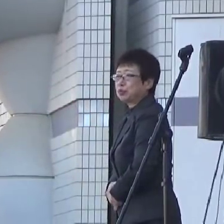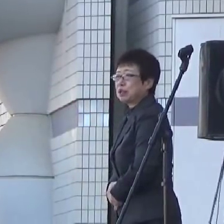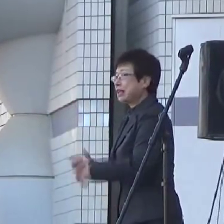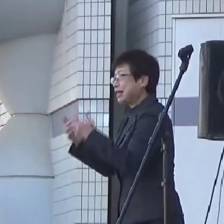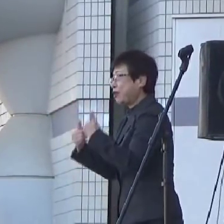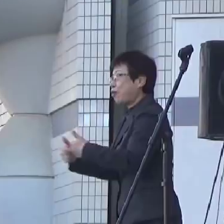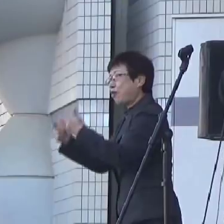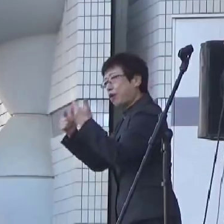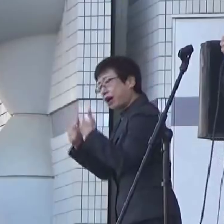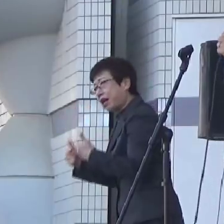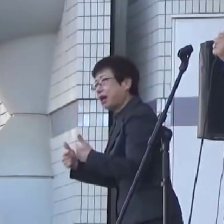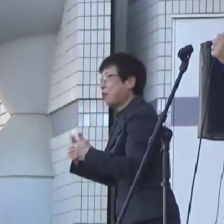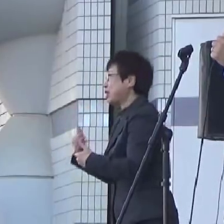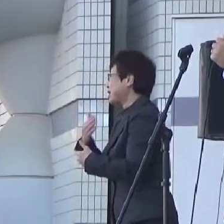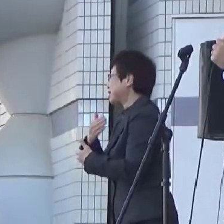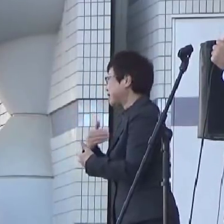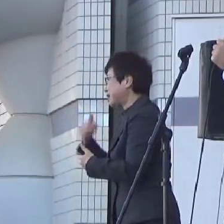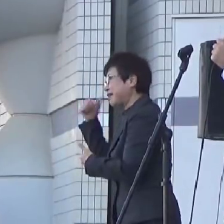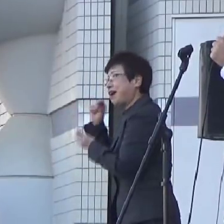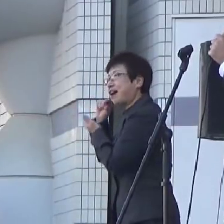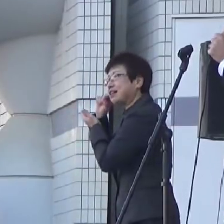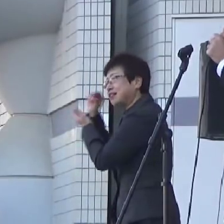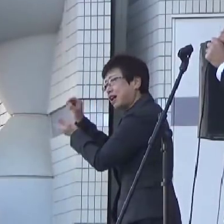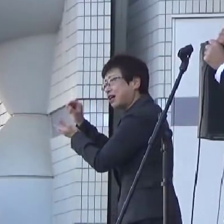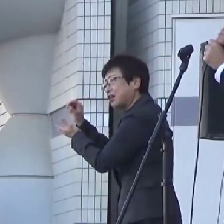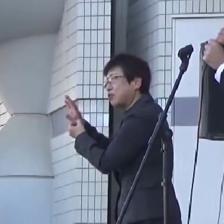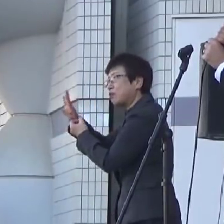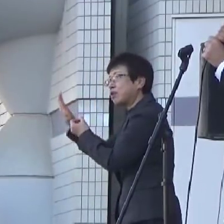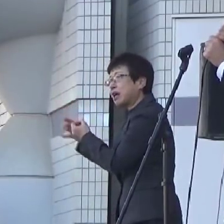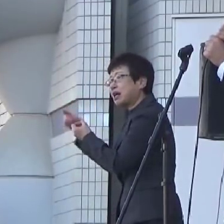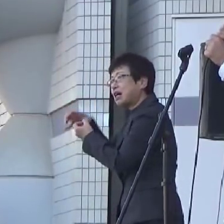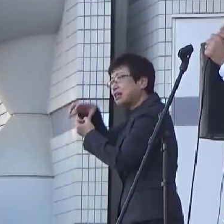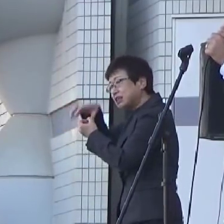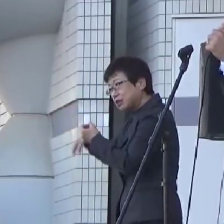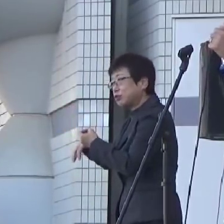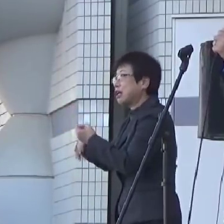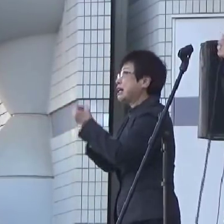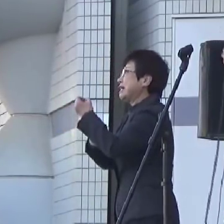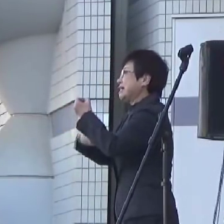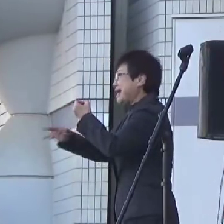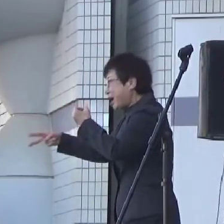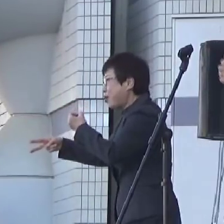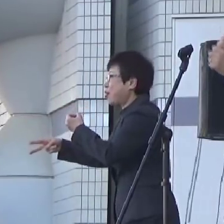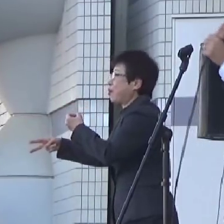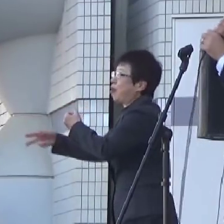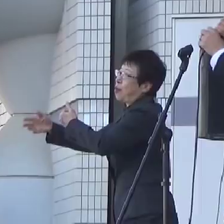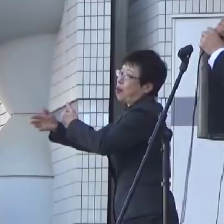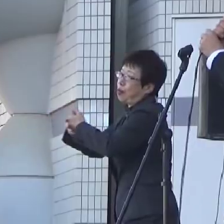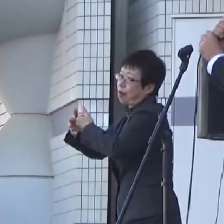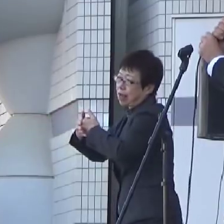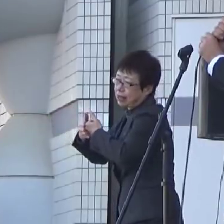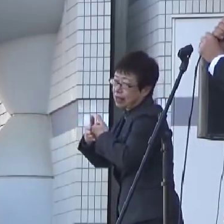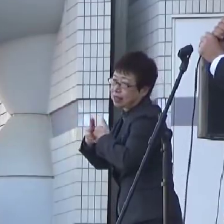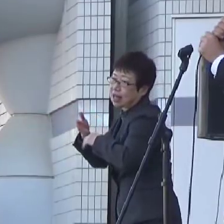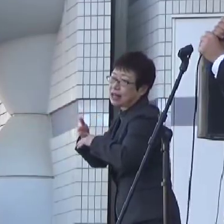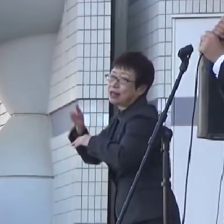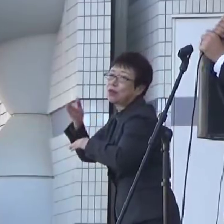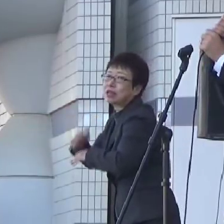日頃から、私たちが提案しています原発ゼロ、応援いただきまして本当にありがとうございます